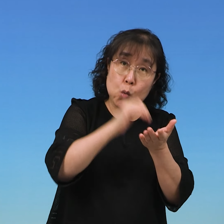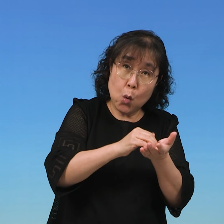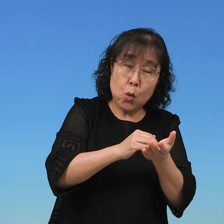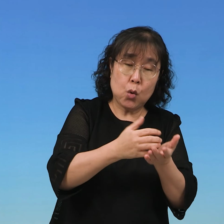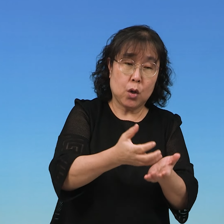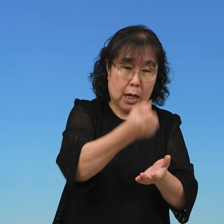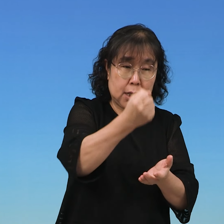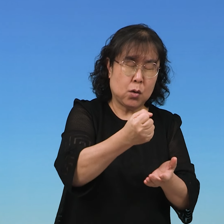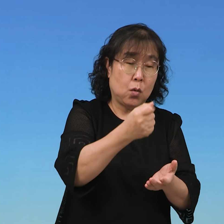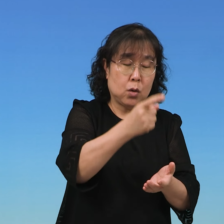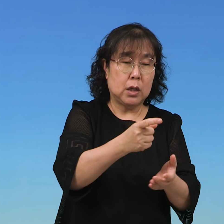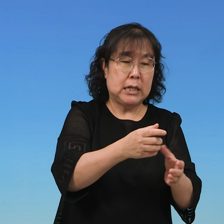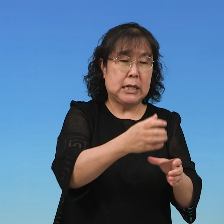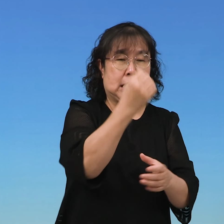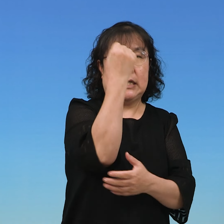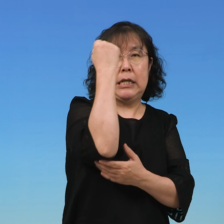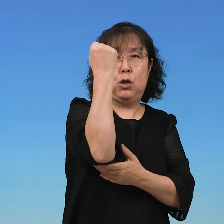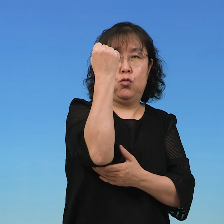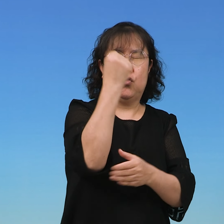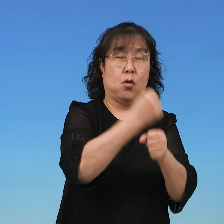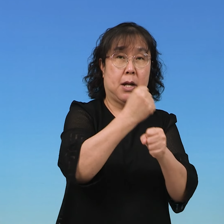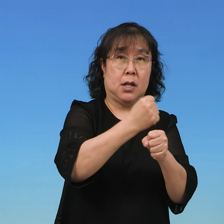굉장히 중요한 포인트가 여기 있습니다.